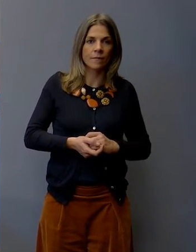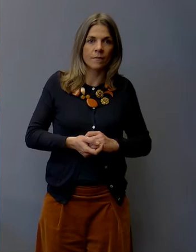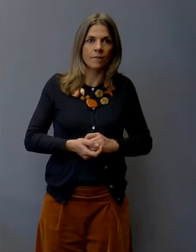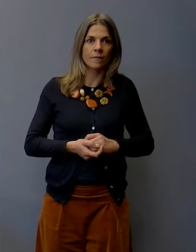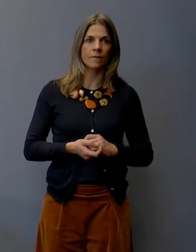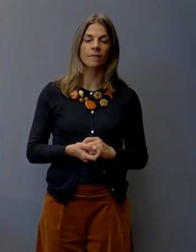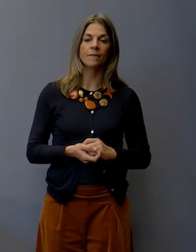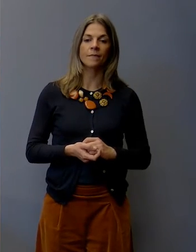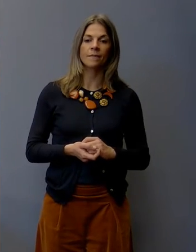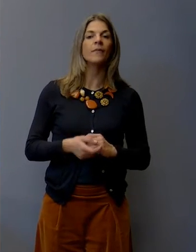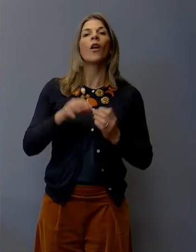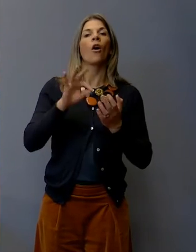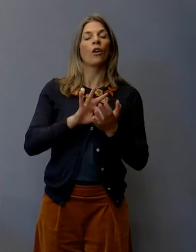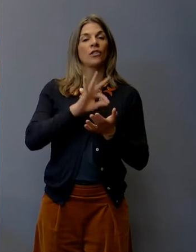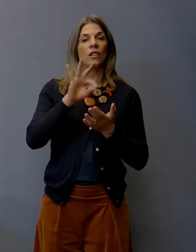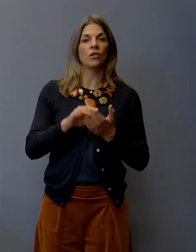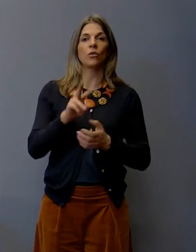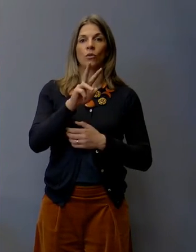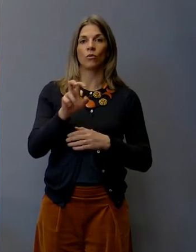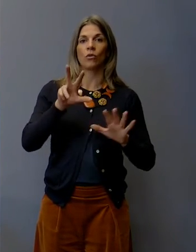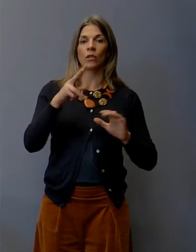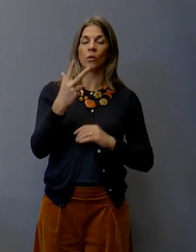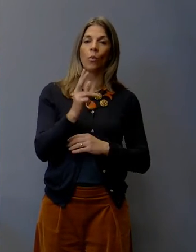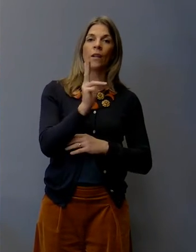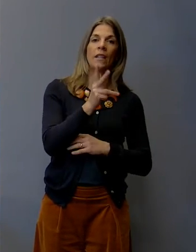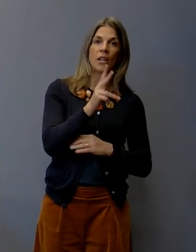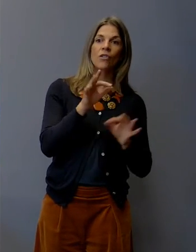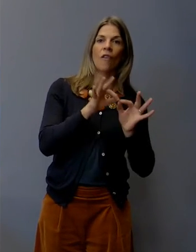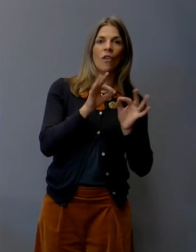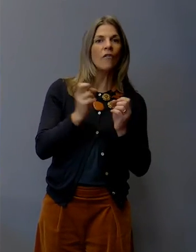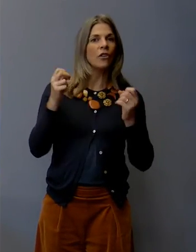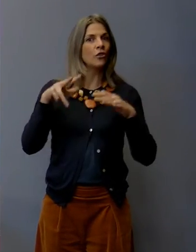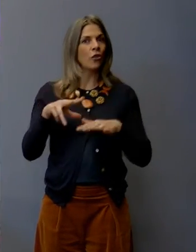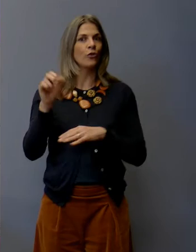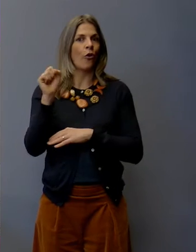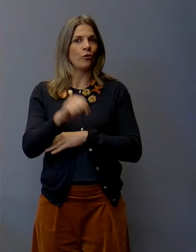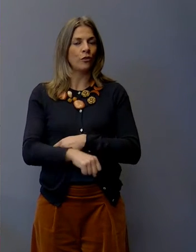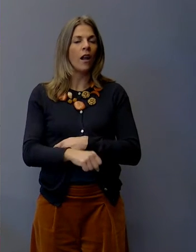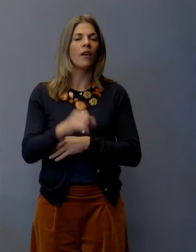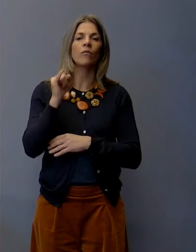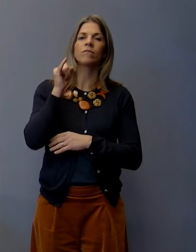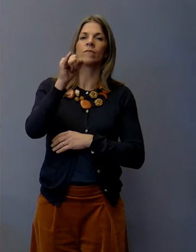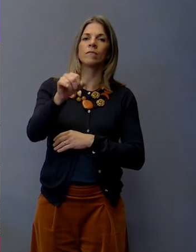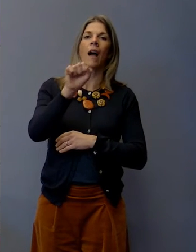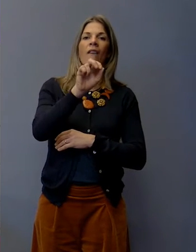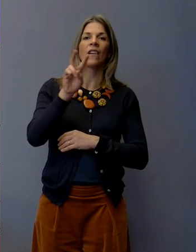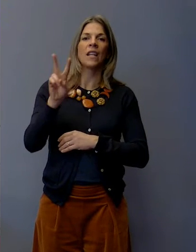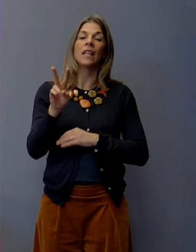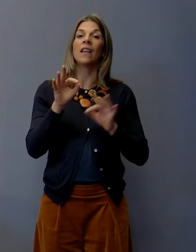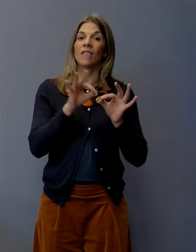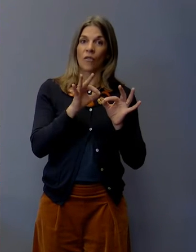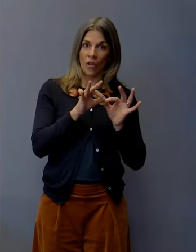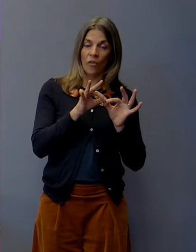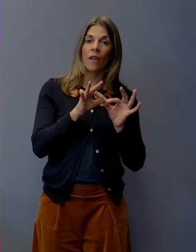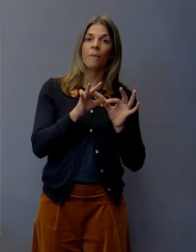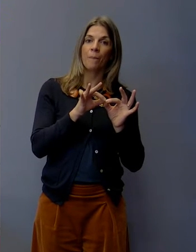sull'ordine del giorno 28 2 13 favorevoli 18 contrari consigliere avvenente loro le